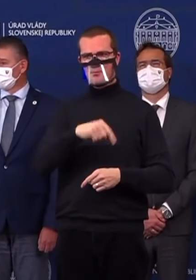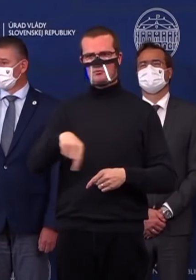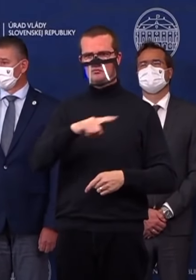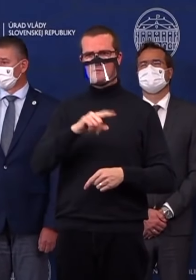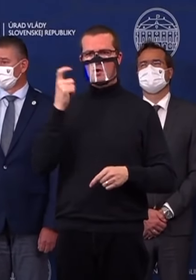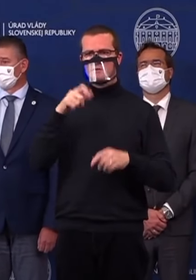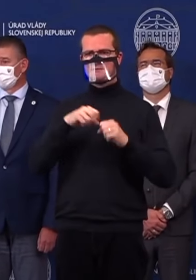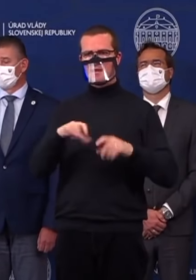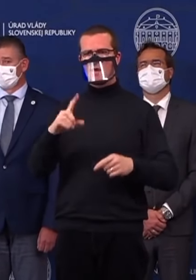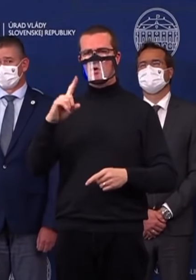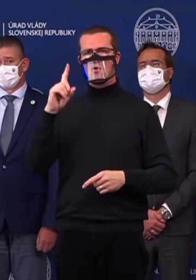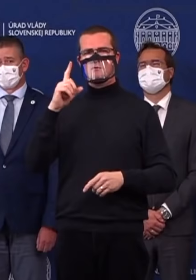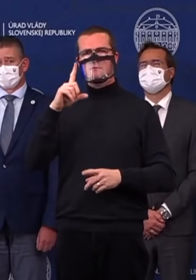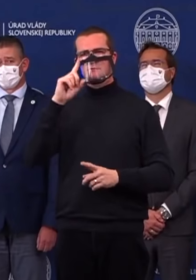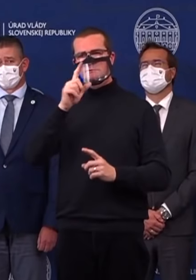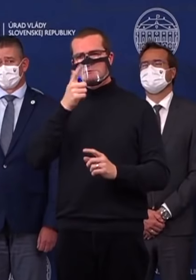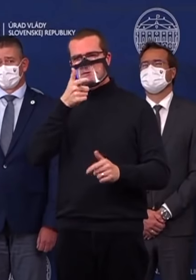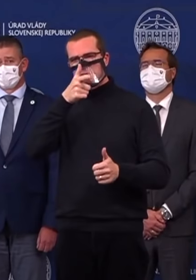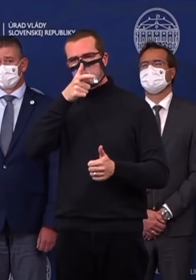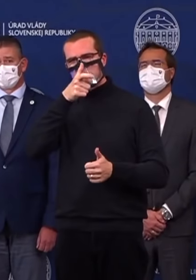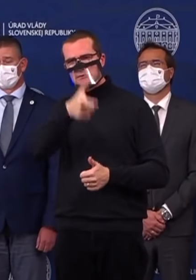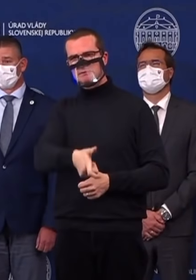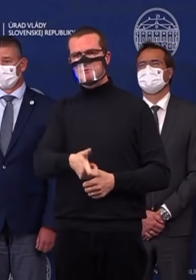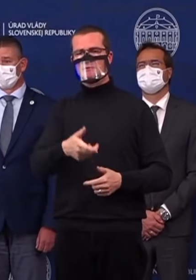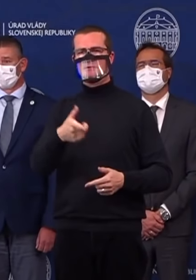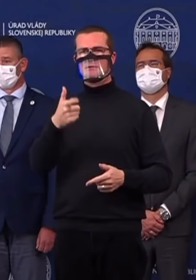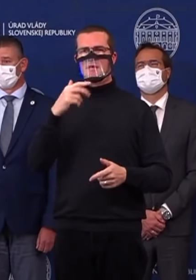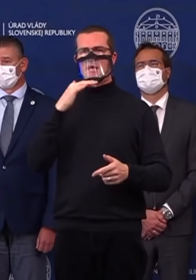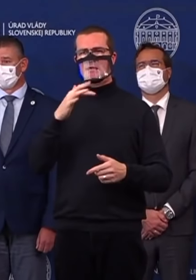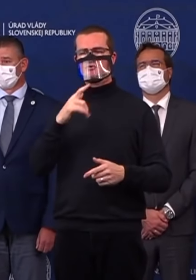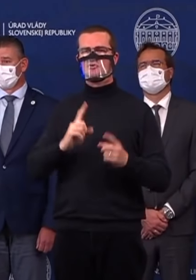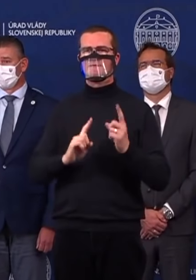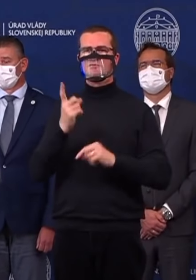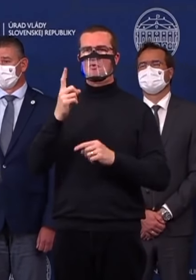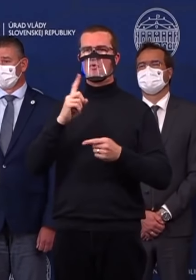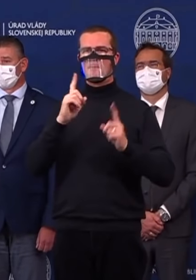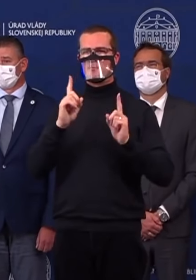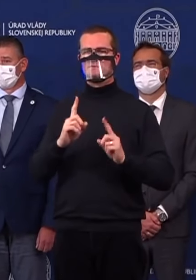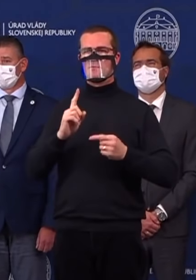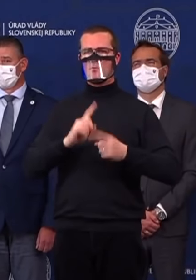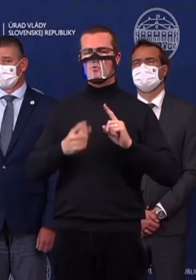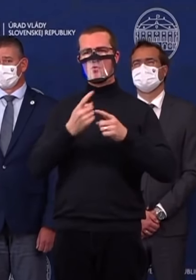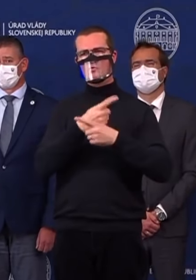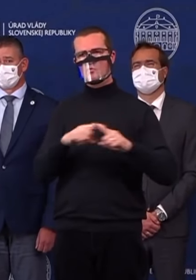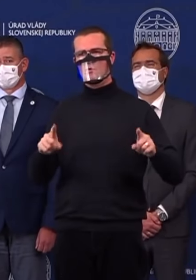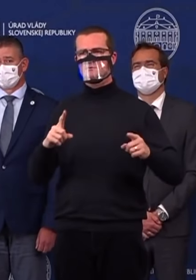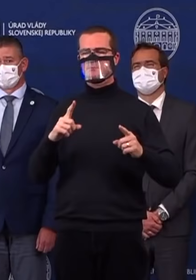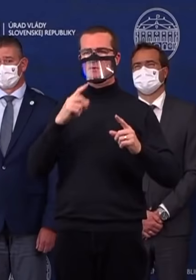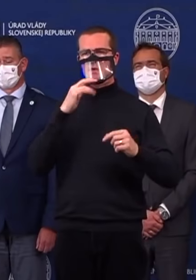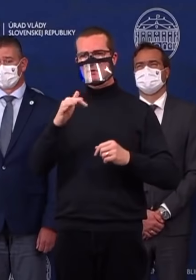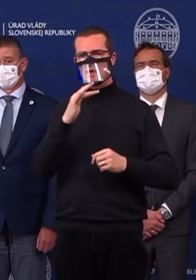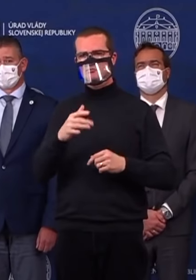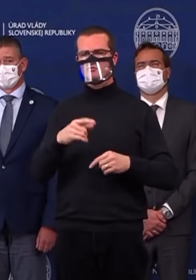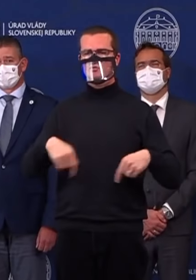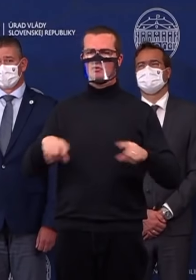povedal, zlomyselným rečiam niektorých vysokopostavených politikov, ktorí rôznymi rečami a rôznymi taktikami chceli